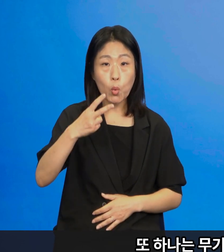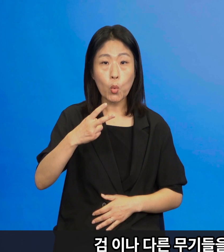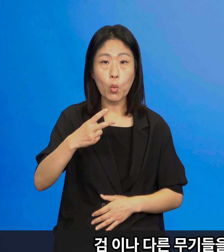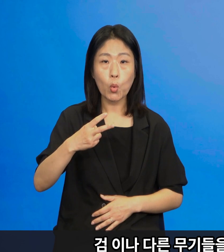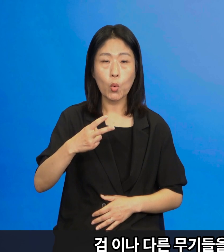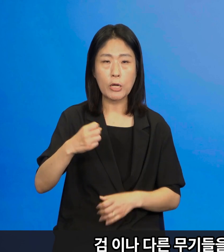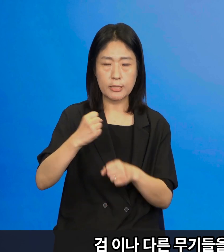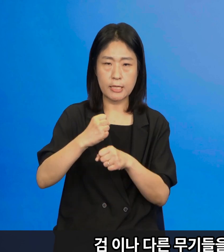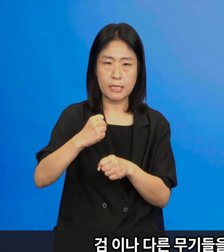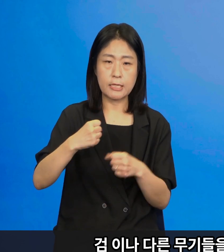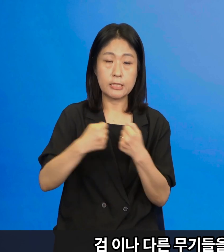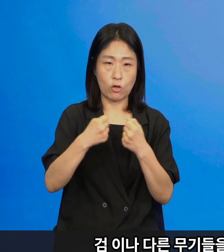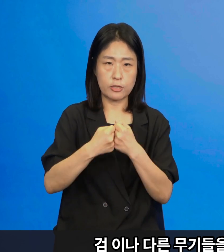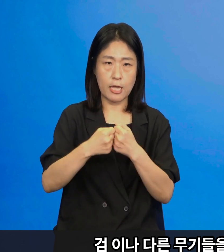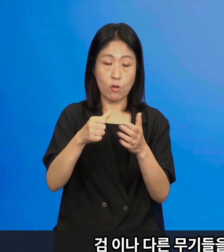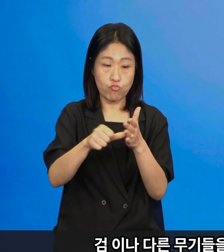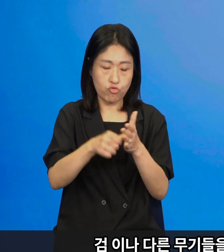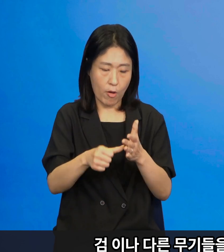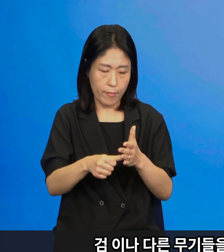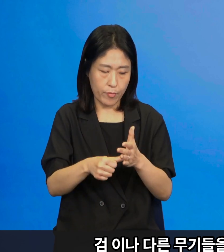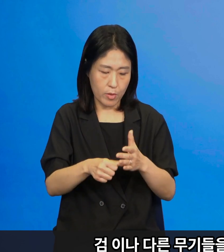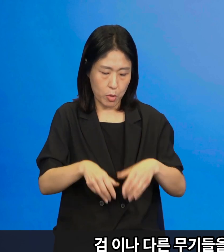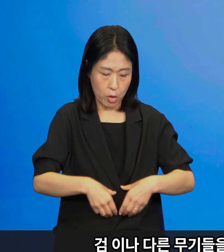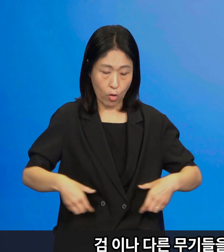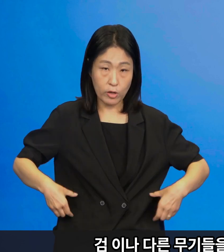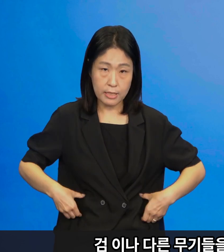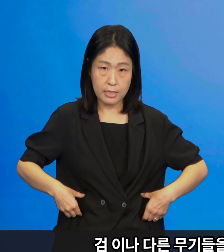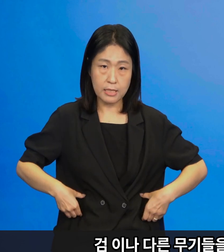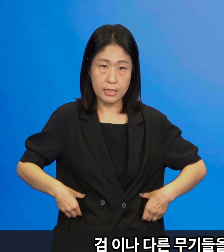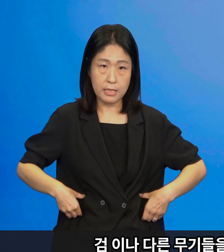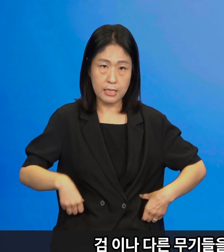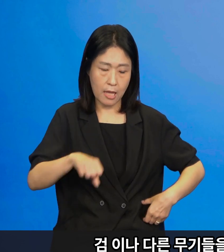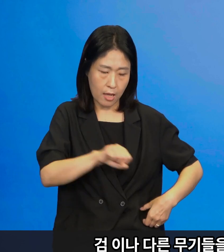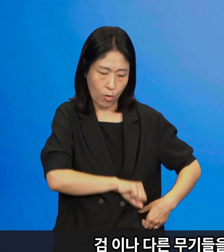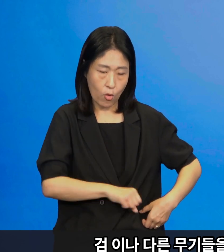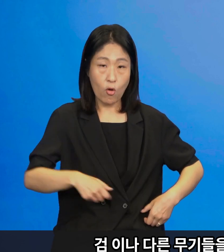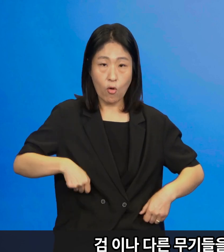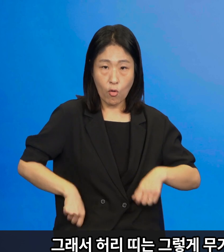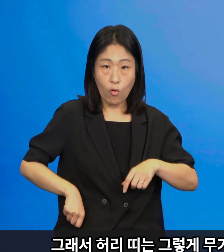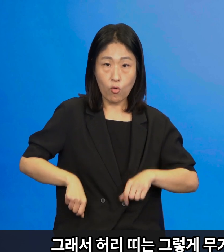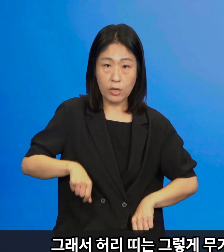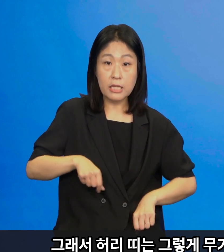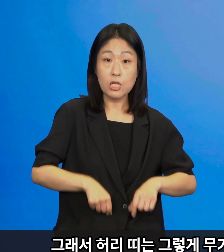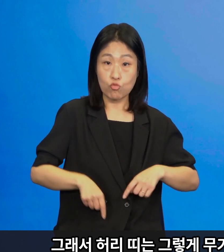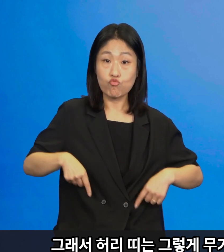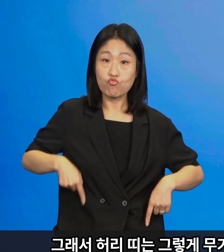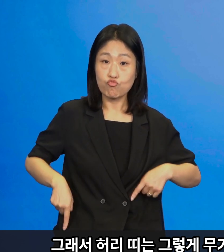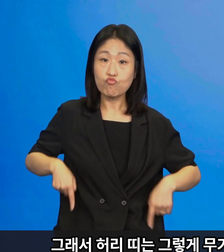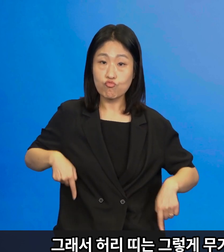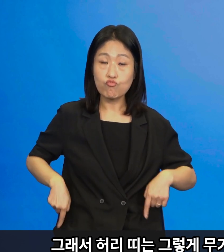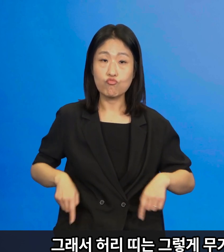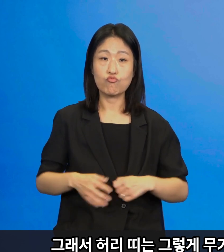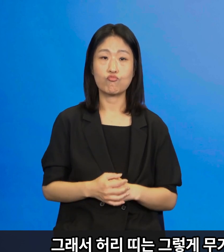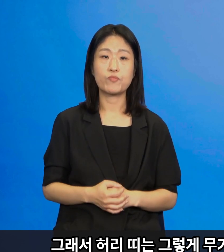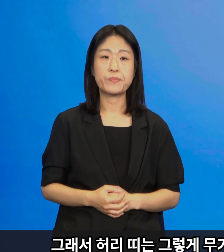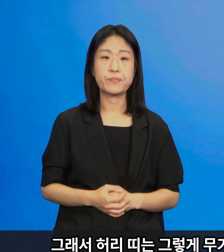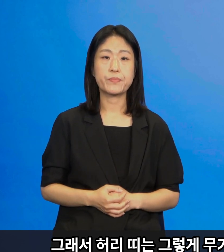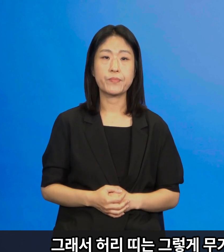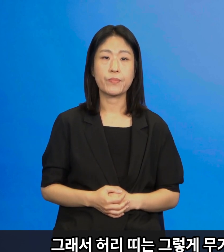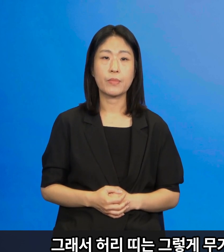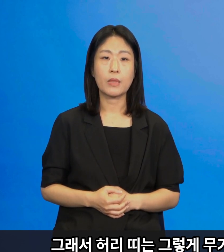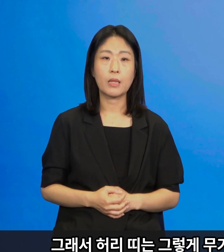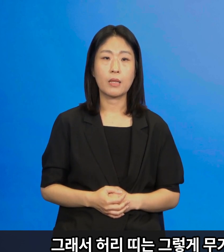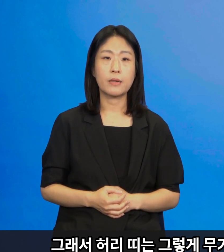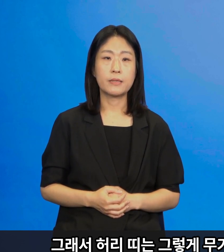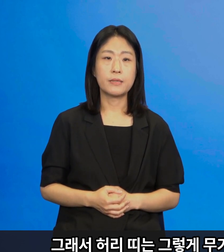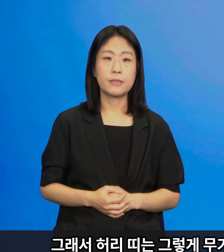위해서 검이나 다른 무기들을 허리띠에 다 거는 거예요. 그래서 허리띠는 그렇게 무기를 보관할